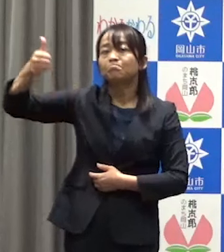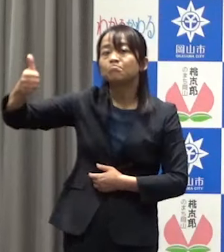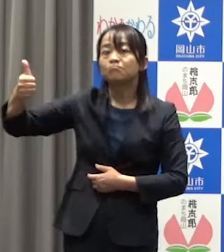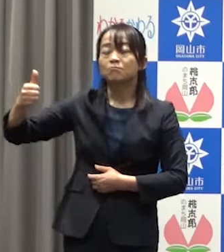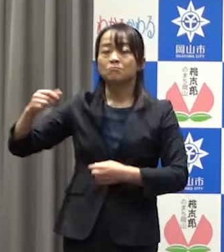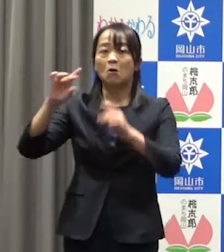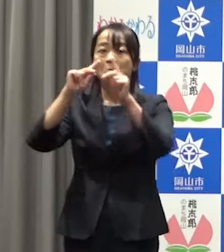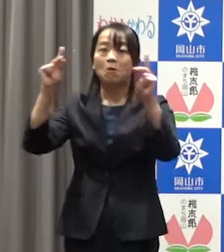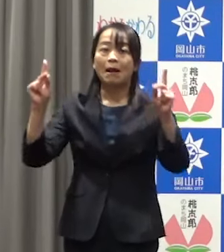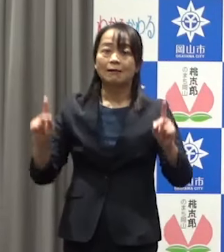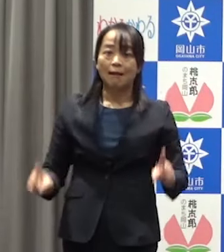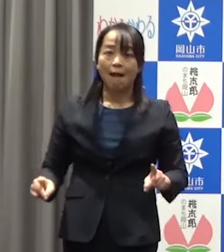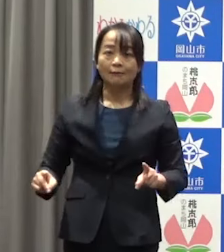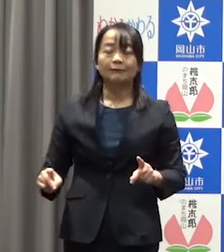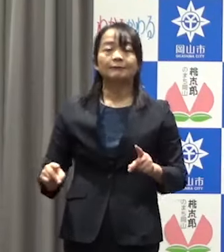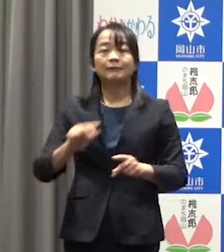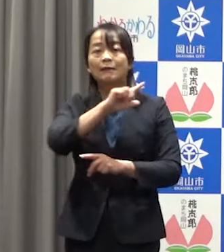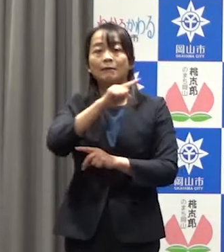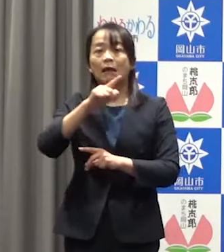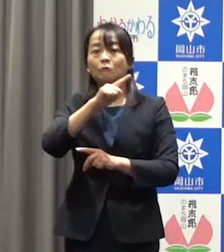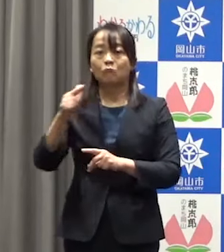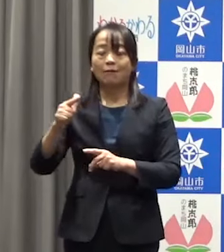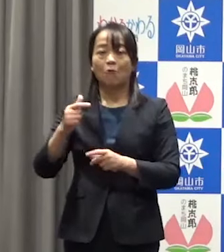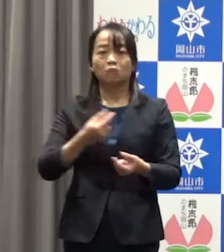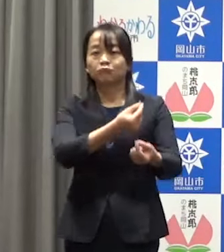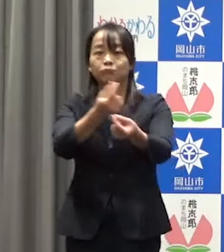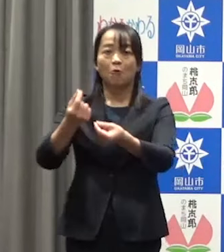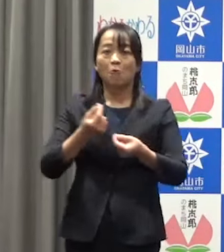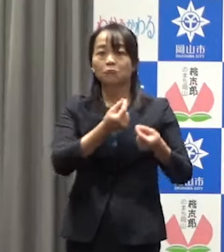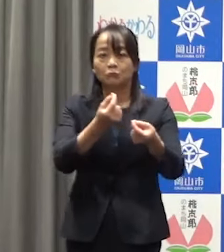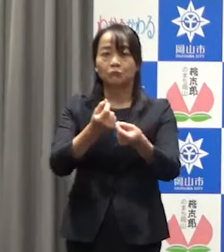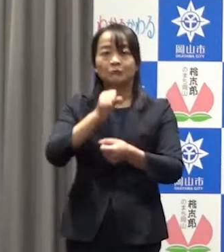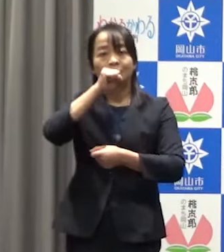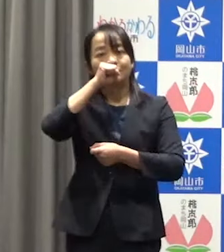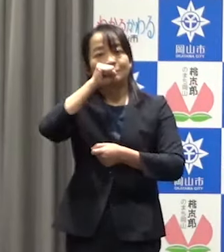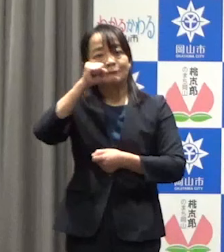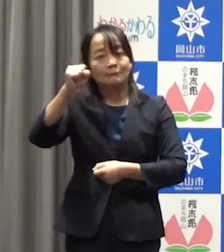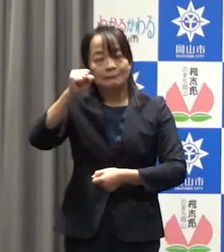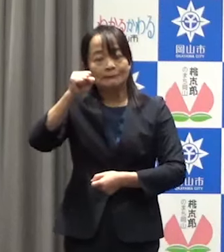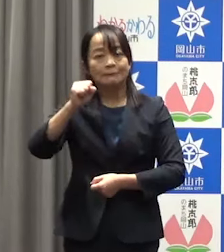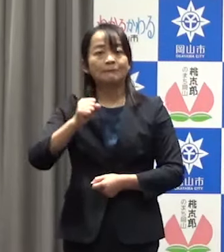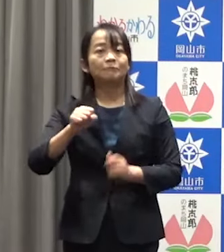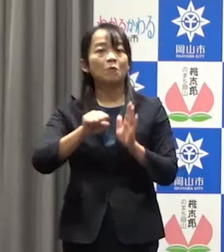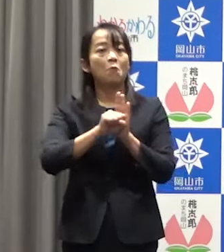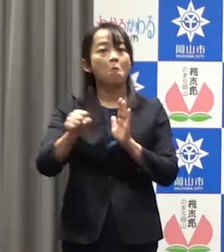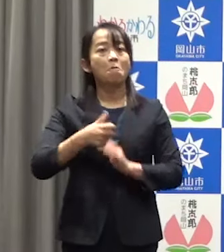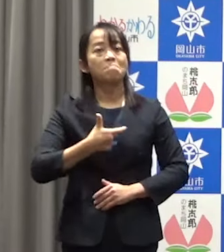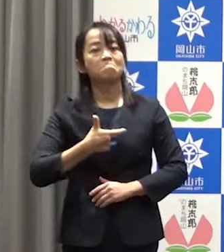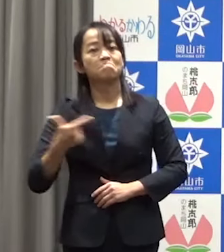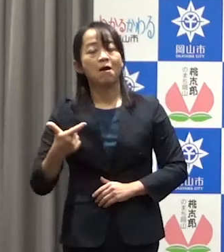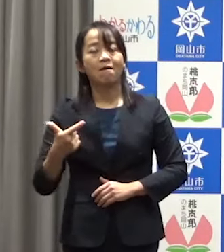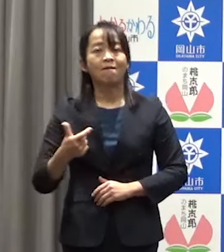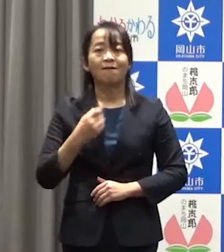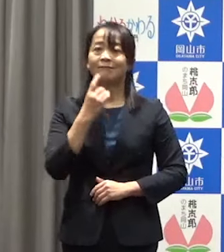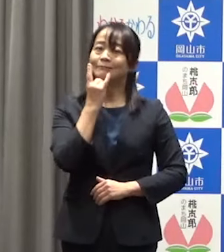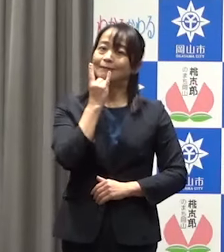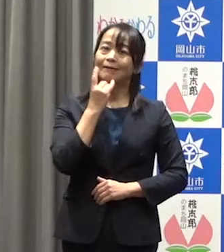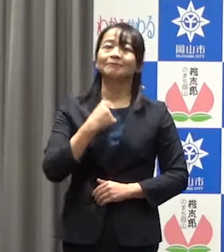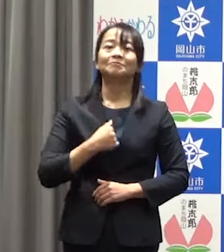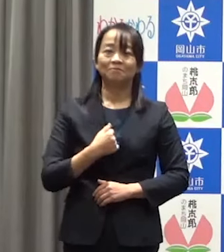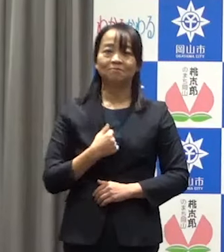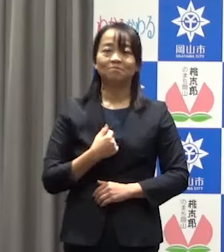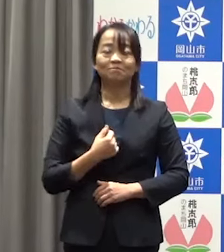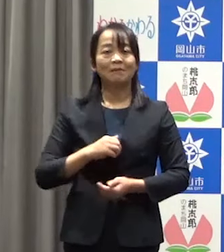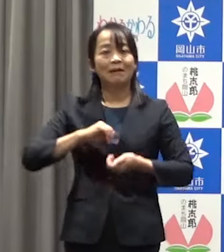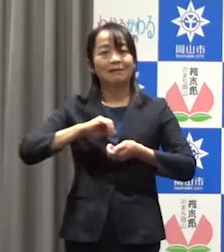み事例を共有し議論することは有意義なことであろうと思っております。機会があればぜひ